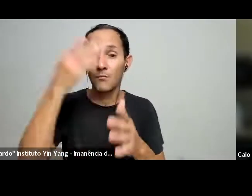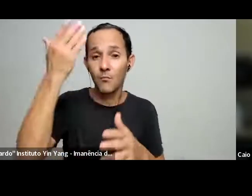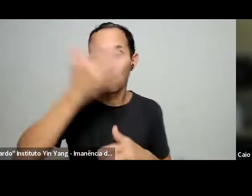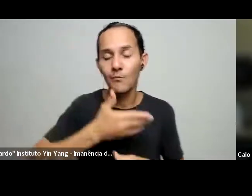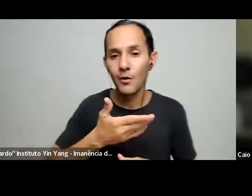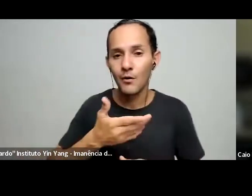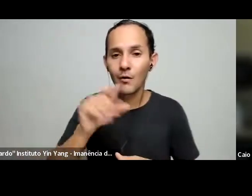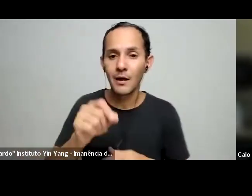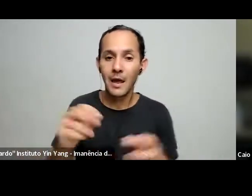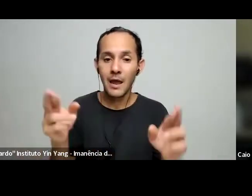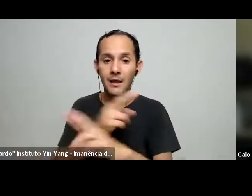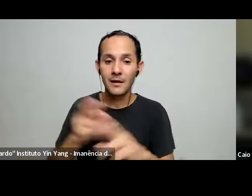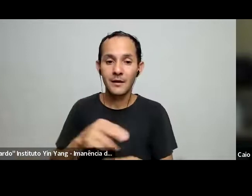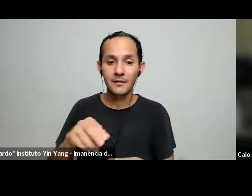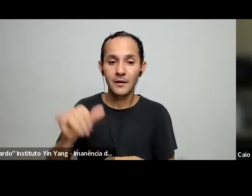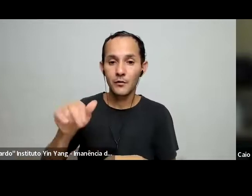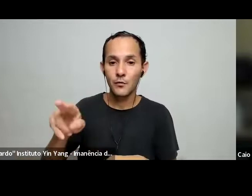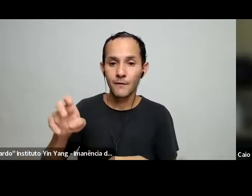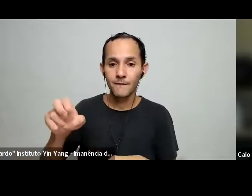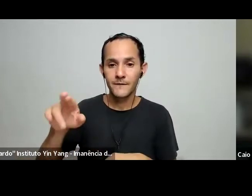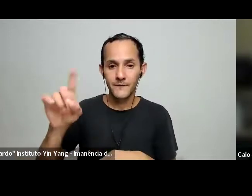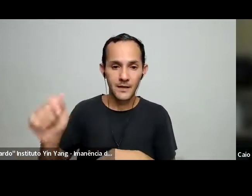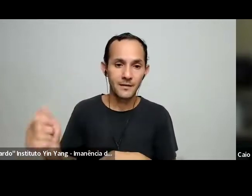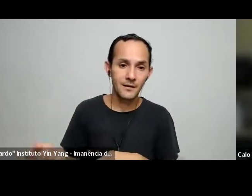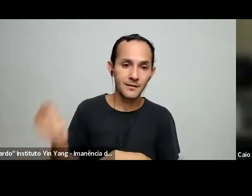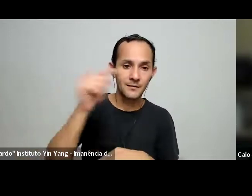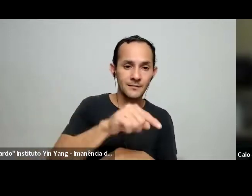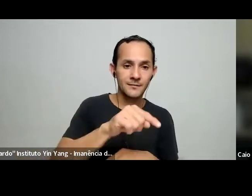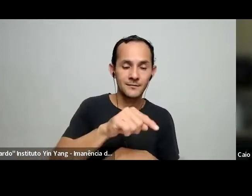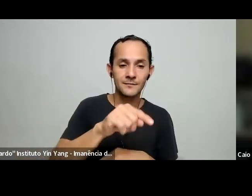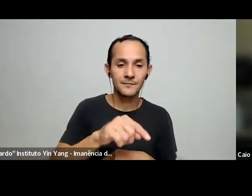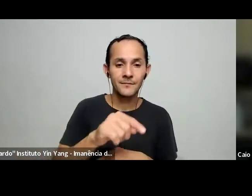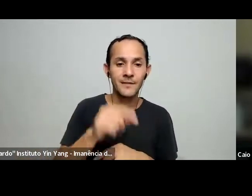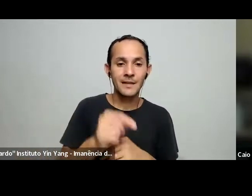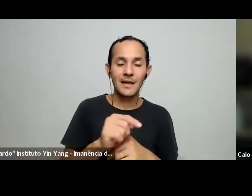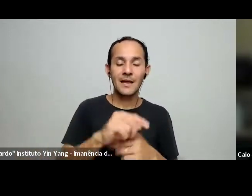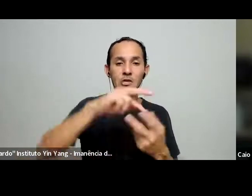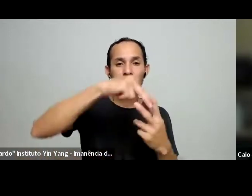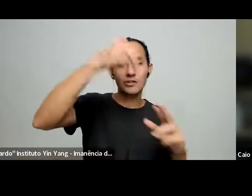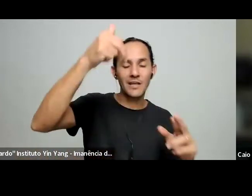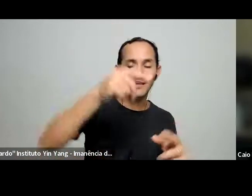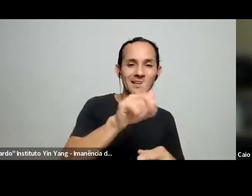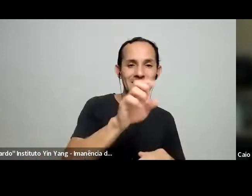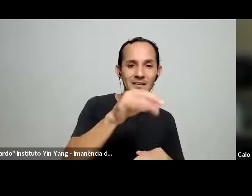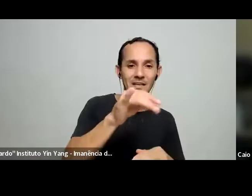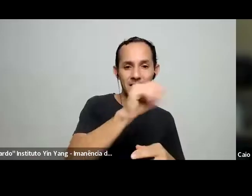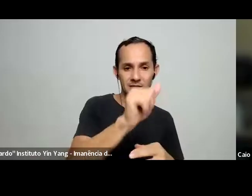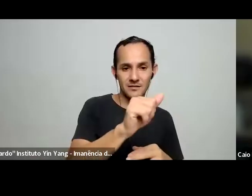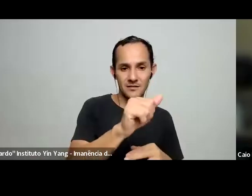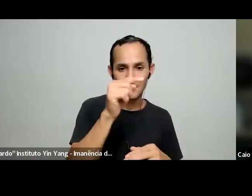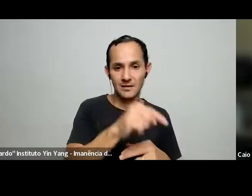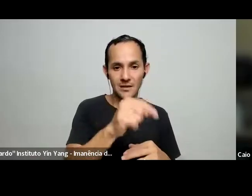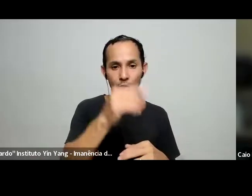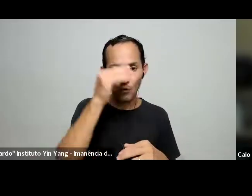a inter-relação entre a Ayurveda e a genética, né, que é uma área de conhecimento